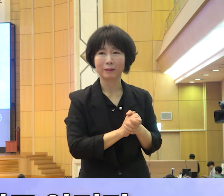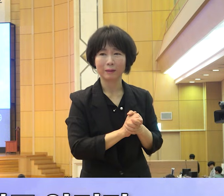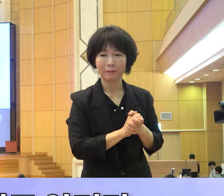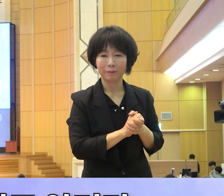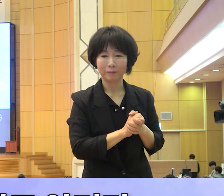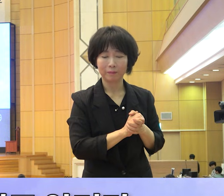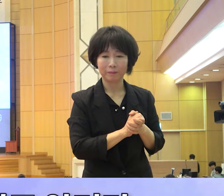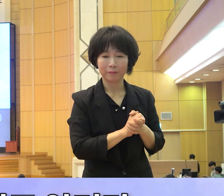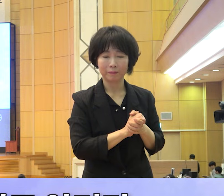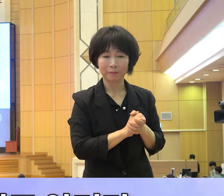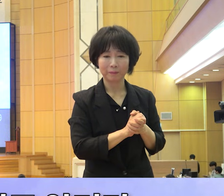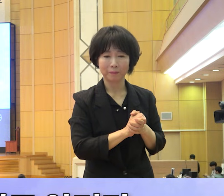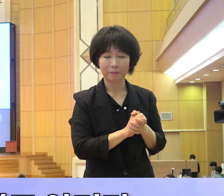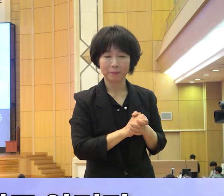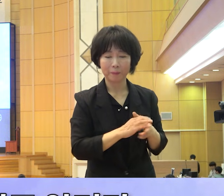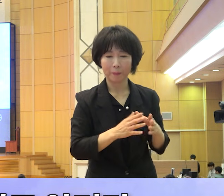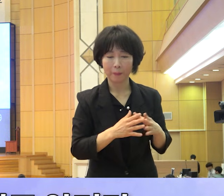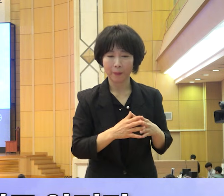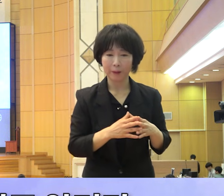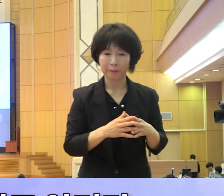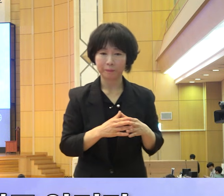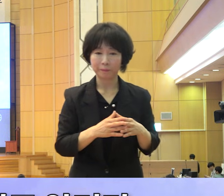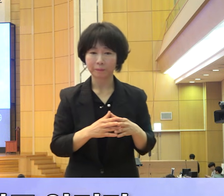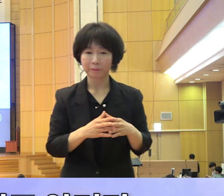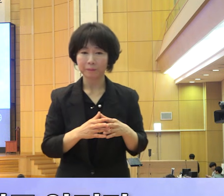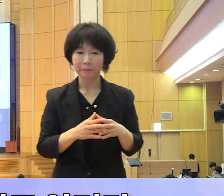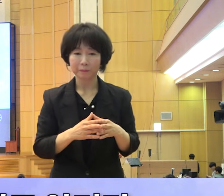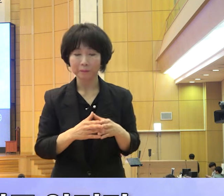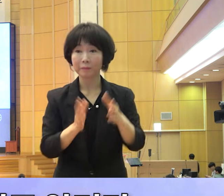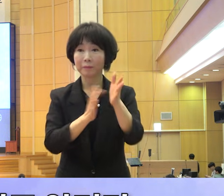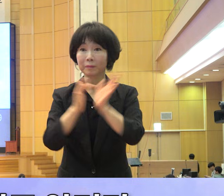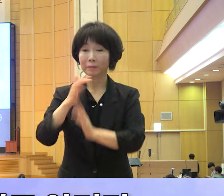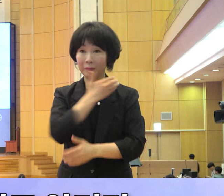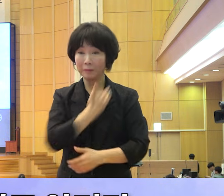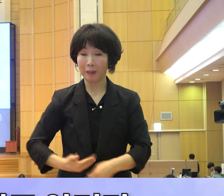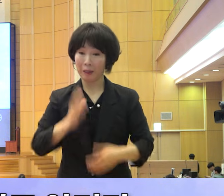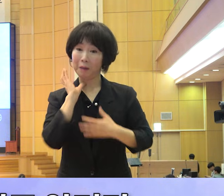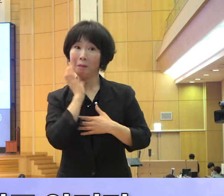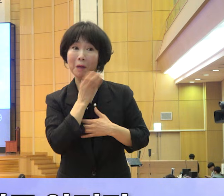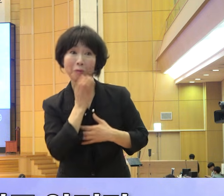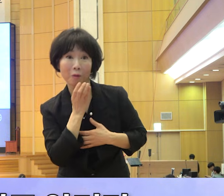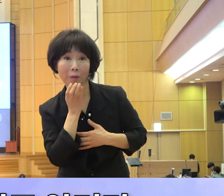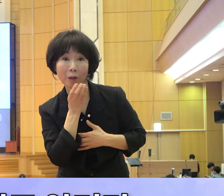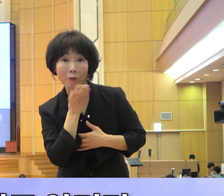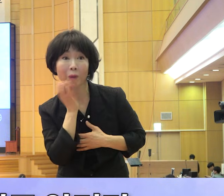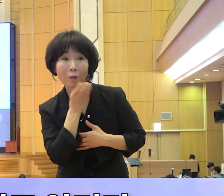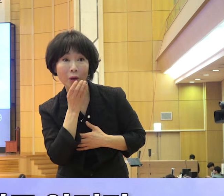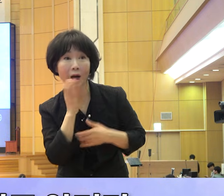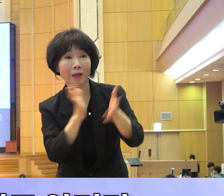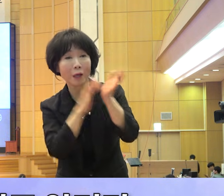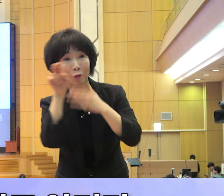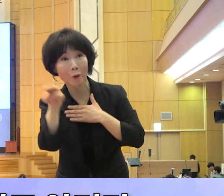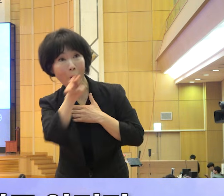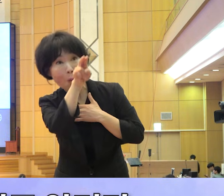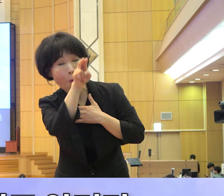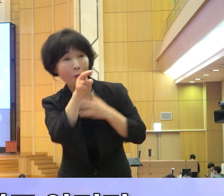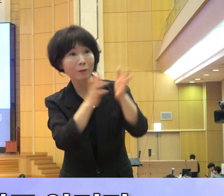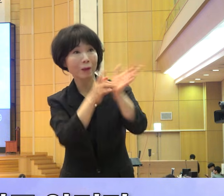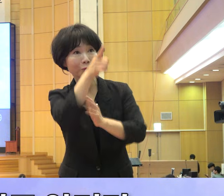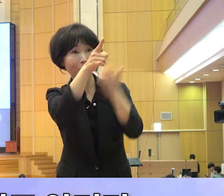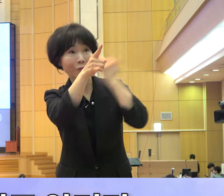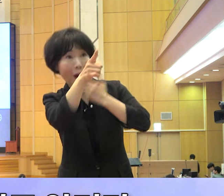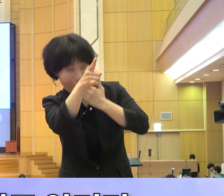봐요, 여기에서 베드로가 주는 그리스도시요 살아계신 하나님의 아들이라고 고백은 했는데, 그렇게